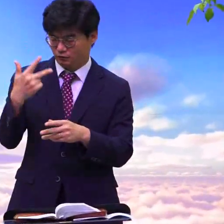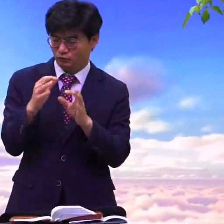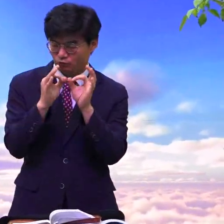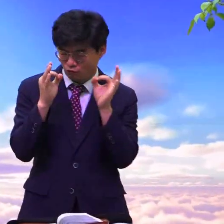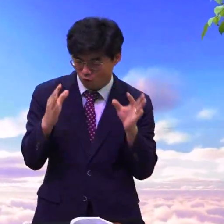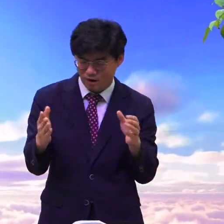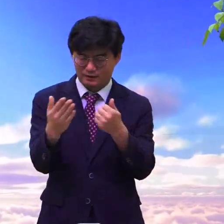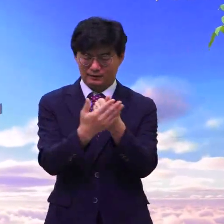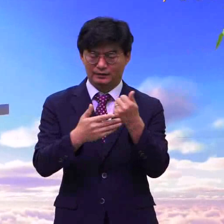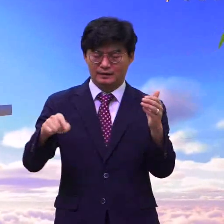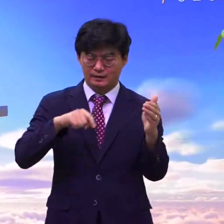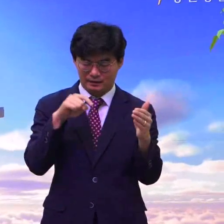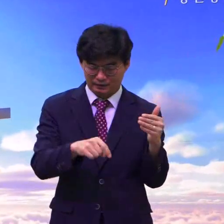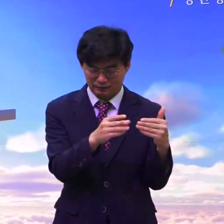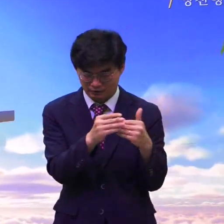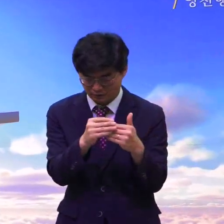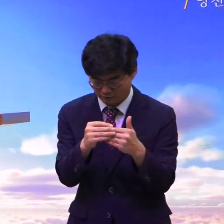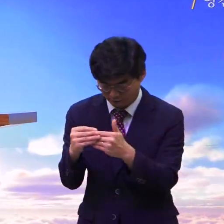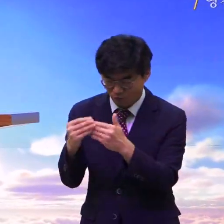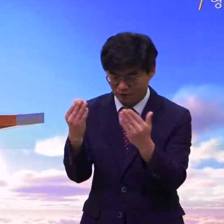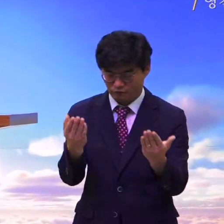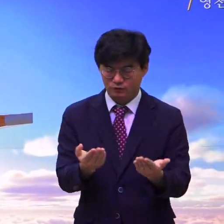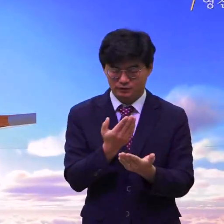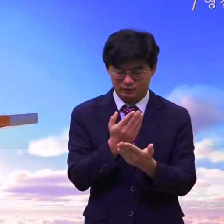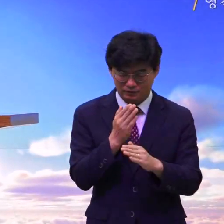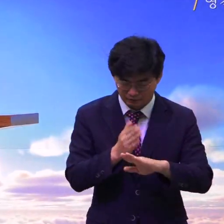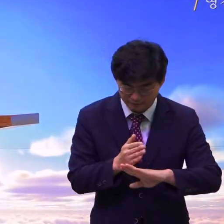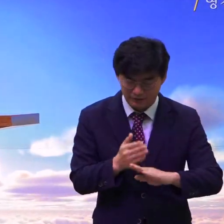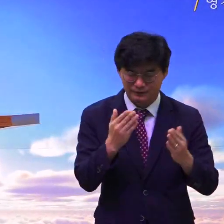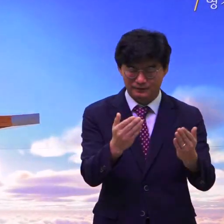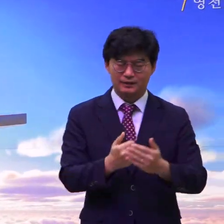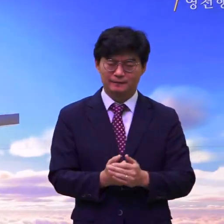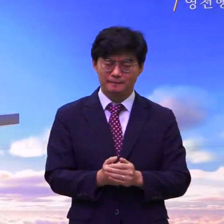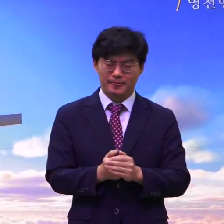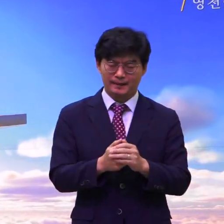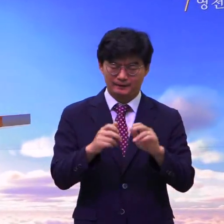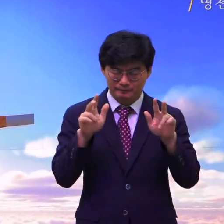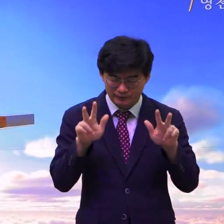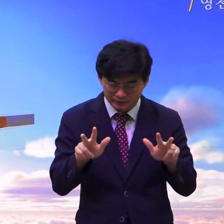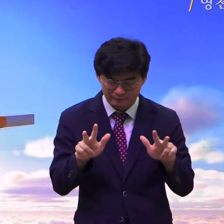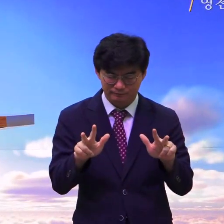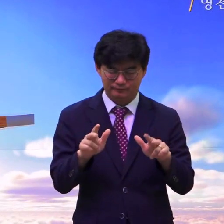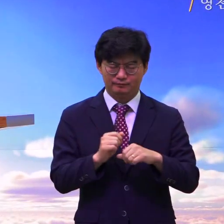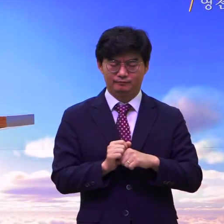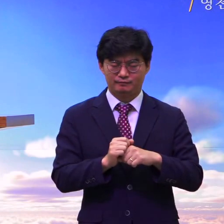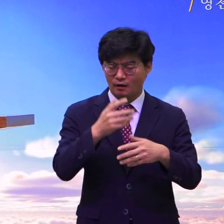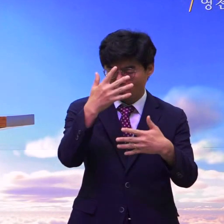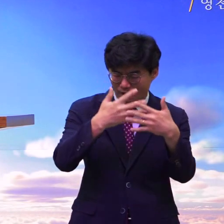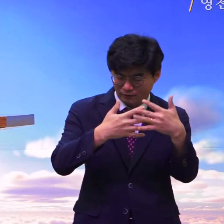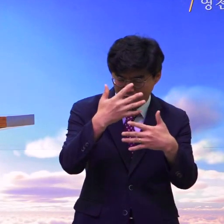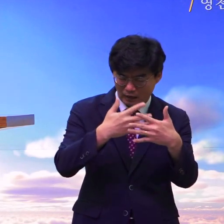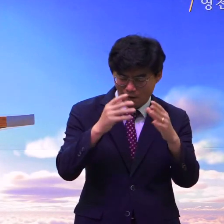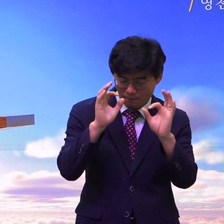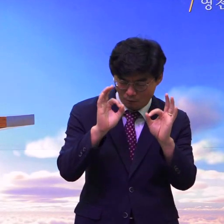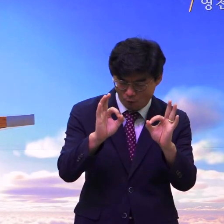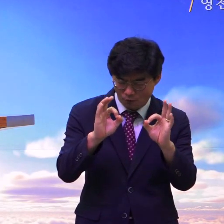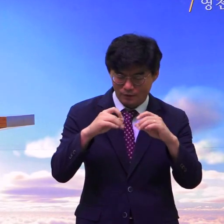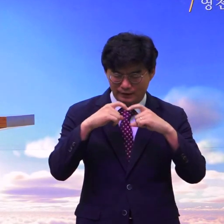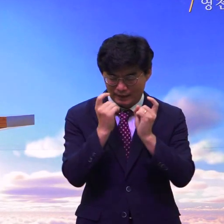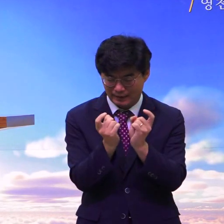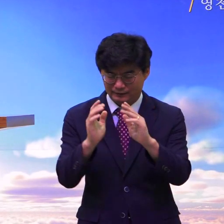인도하심에 감사드립니다. 이 시간 십자가를 통해 주말때 영상 예배로 각자의 처소에서